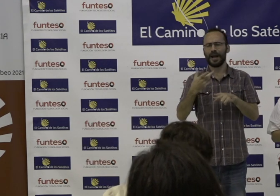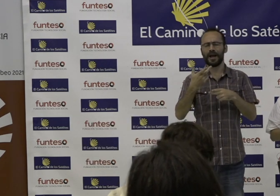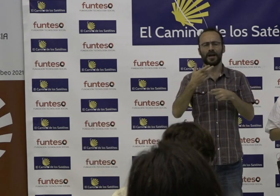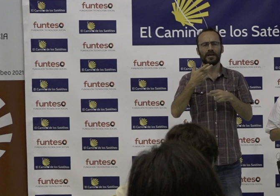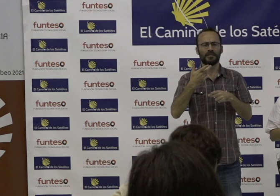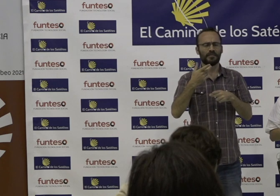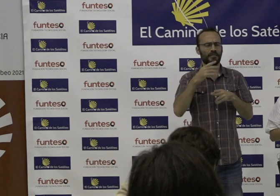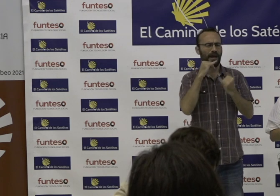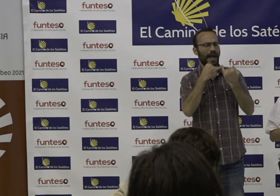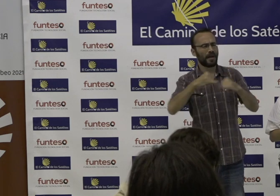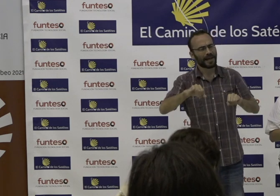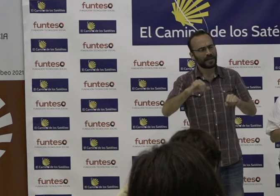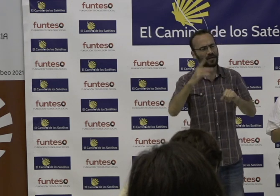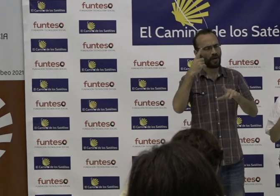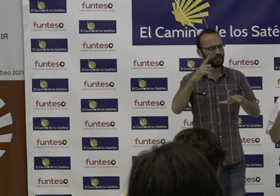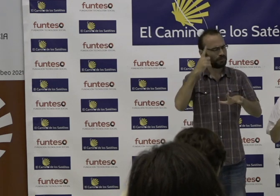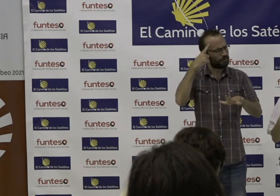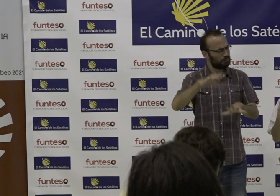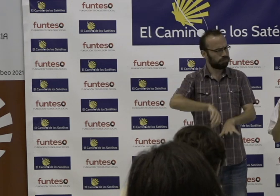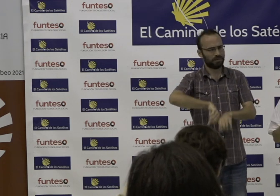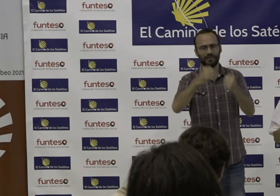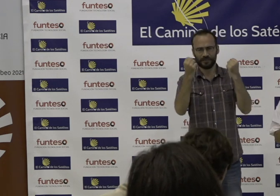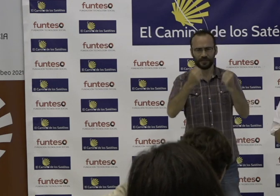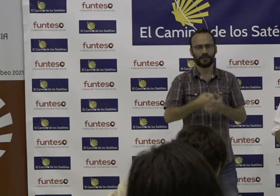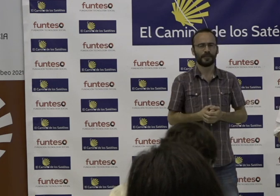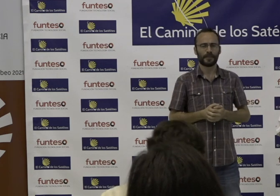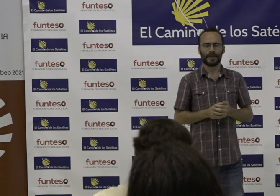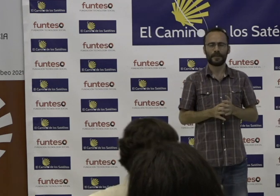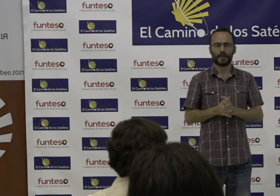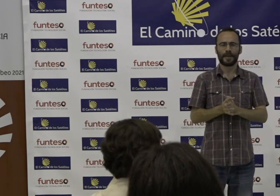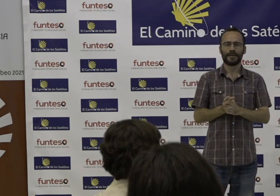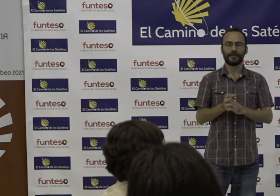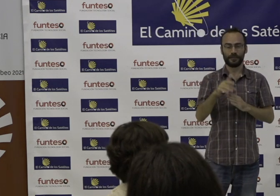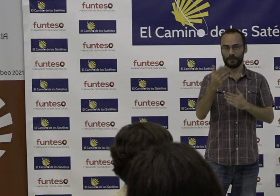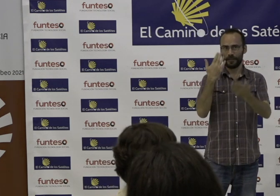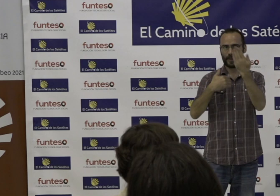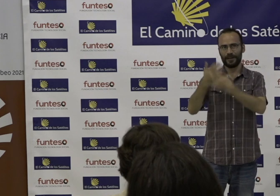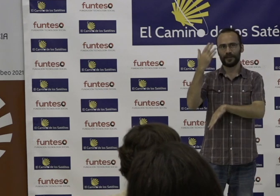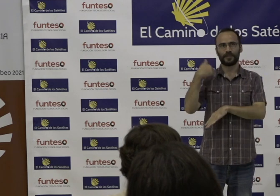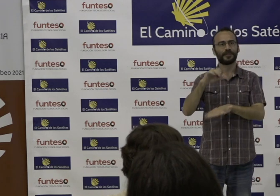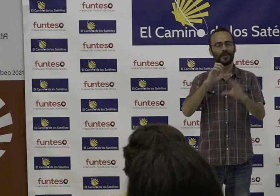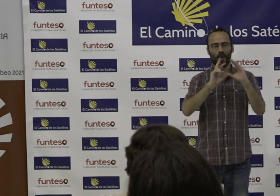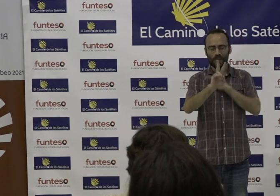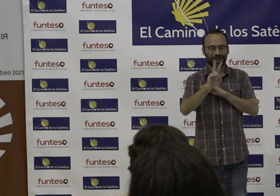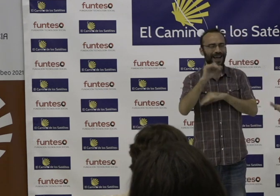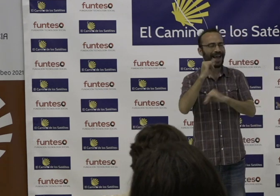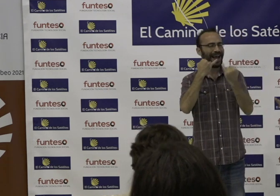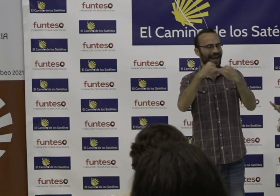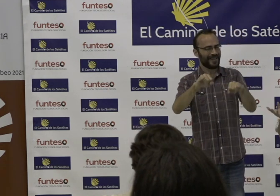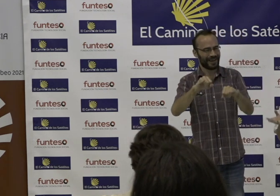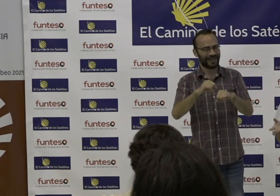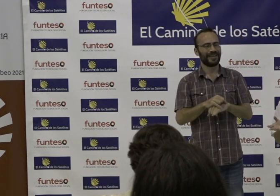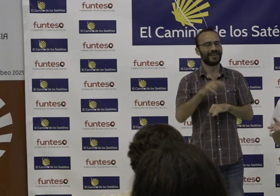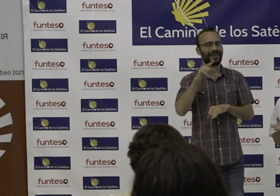disruptivos. Y bueno, en uno de estos eventos que hicimos en Madrid, en la Warner, con comunicados, pues nos pusimos